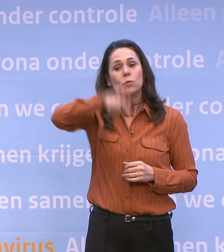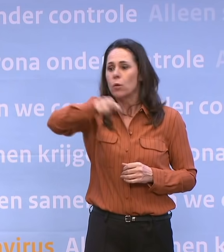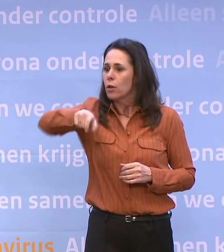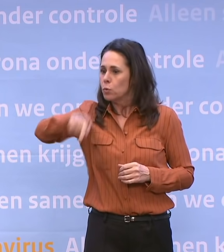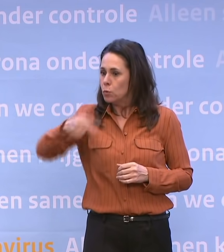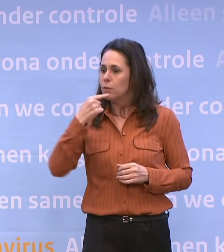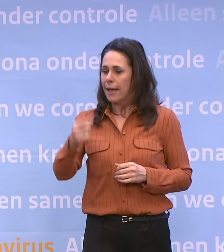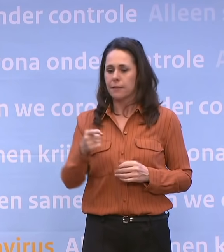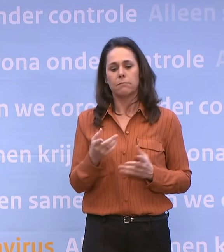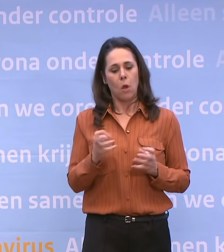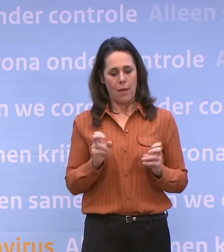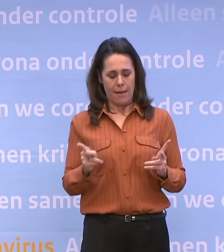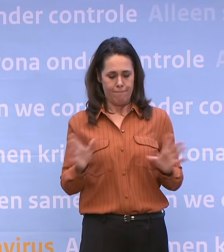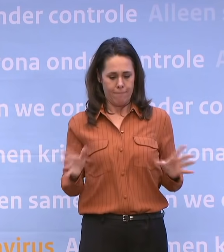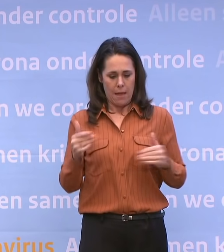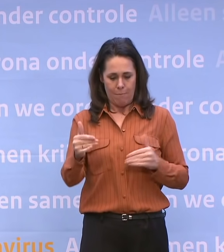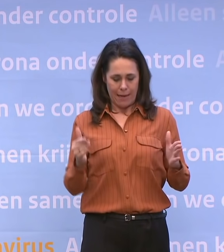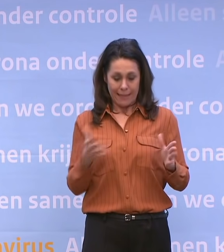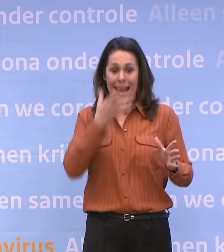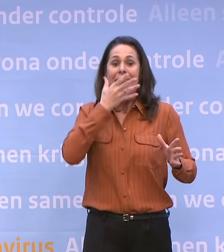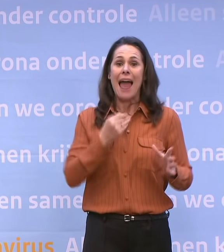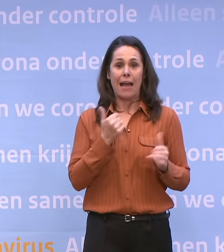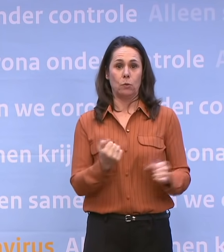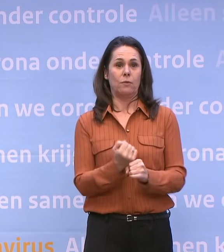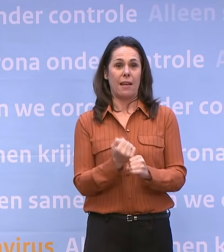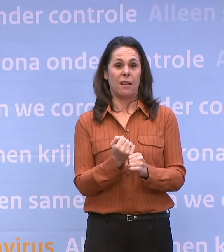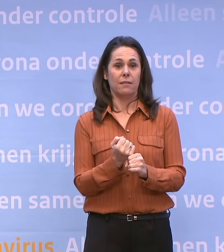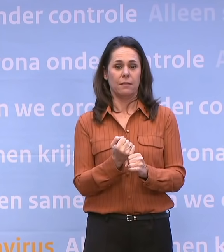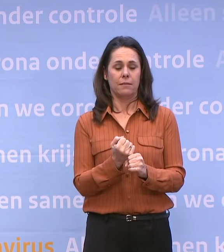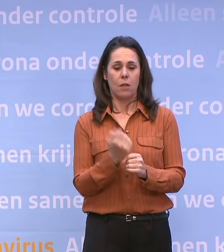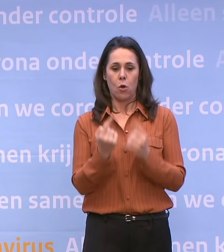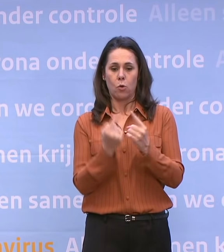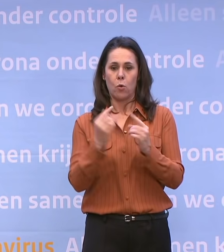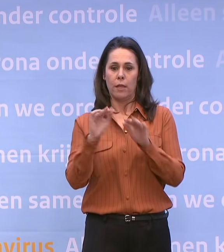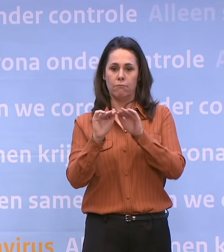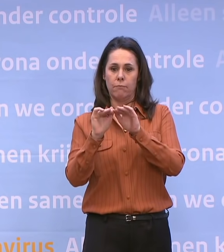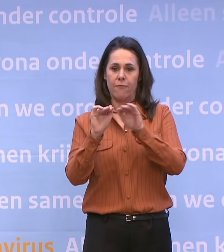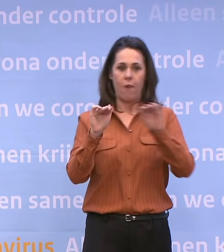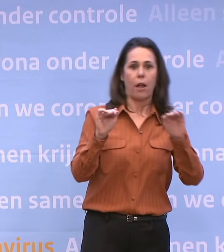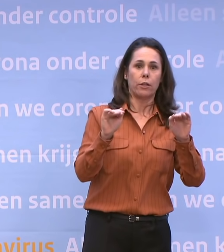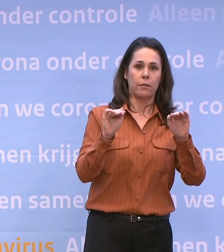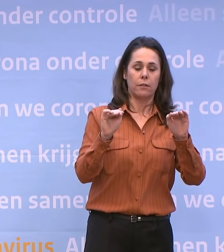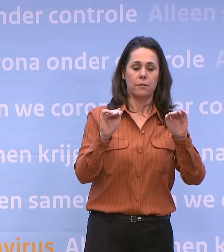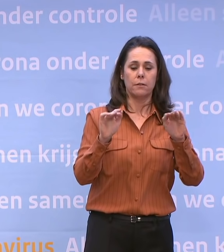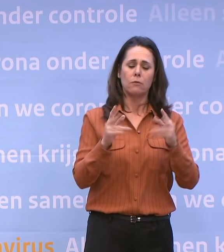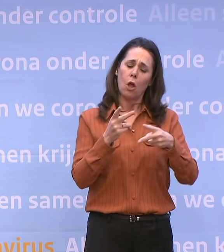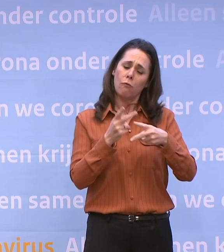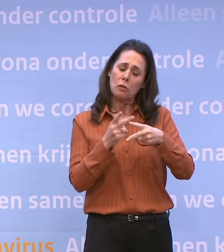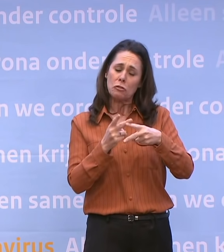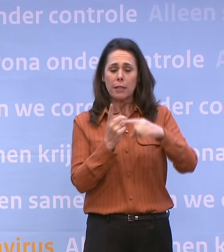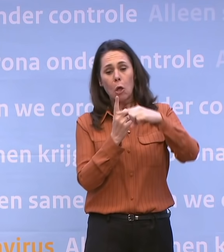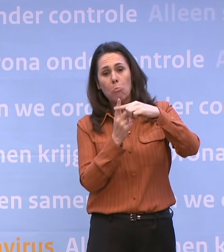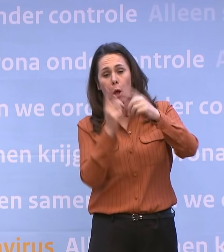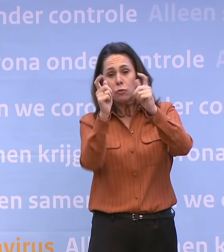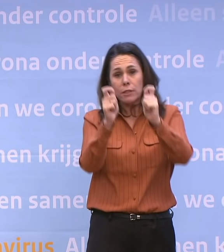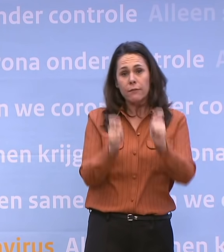zien, lijkt het pakket in die zin te werken dat de groei afvlakt, dat we eerst de voorzichtig positieve resultaten